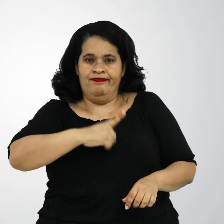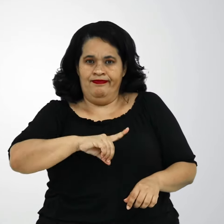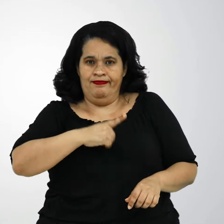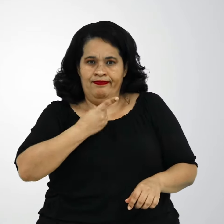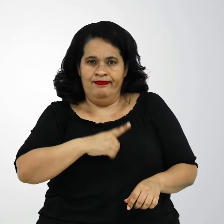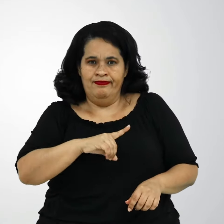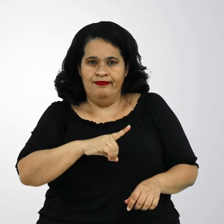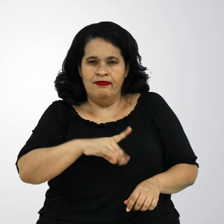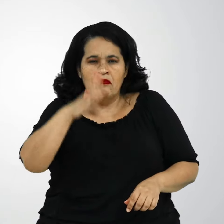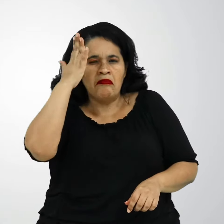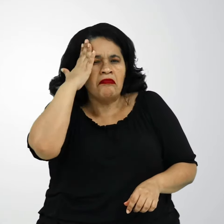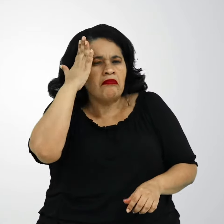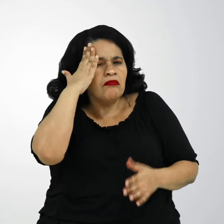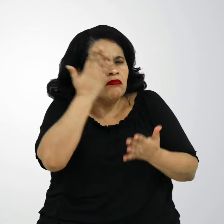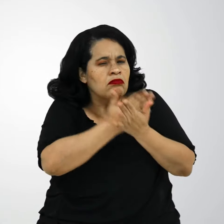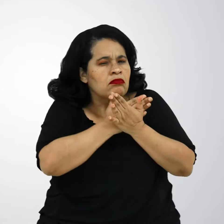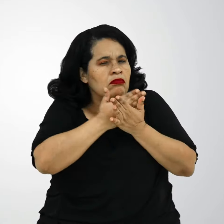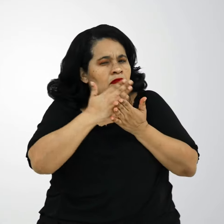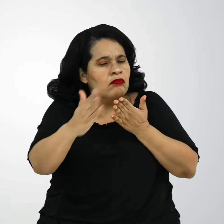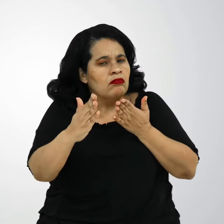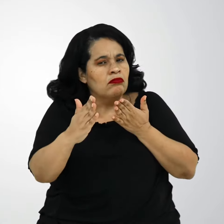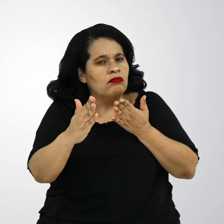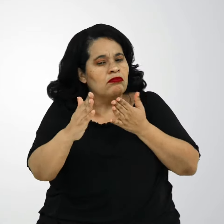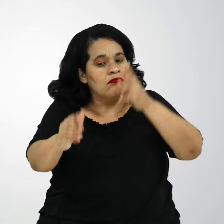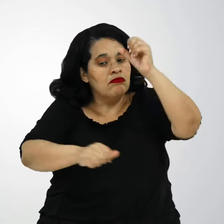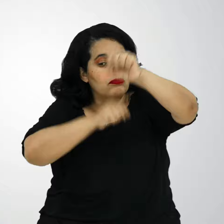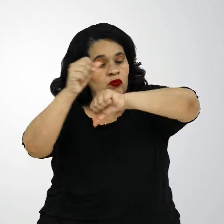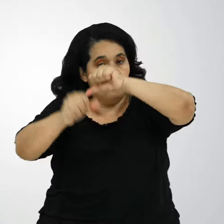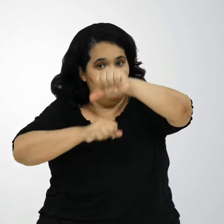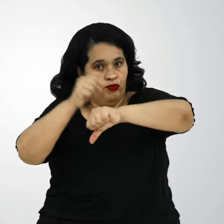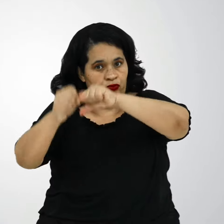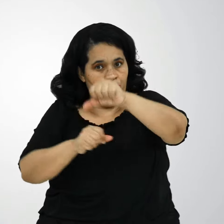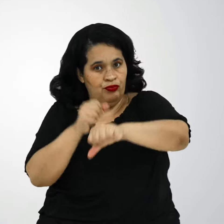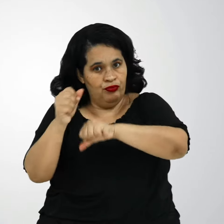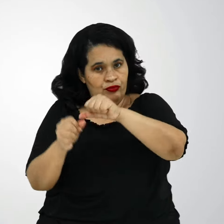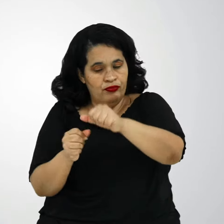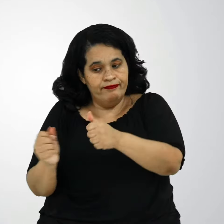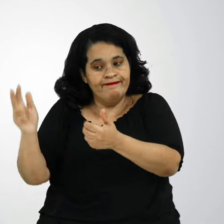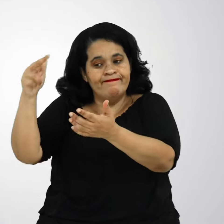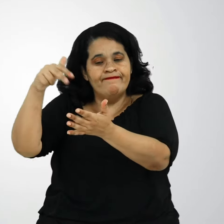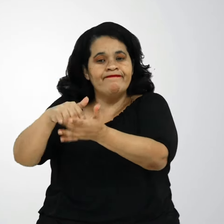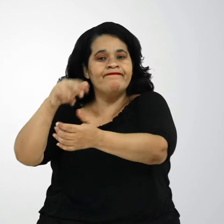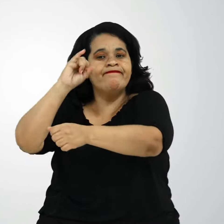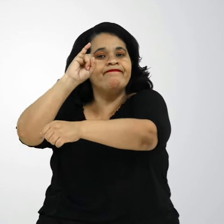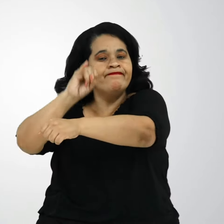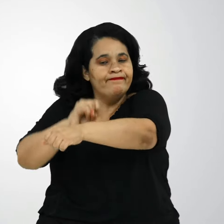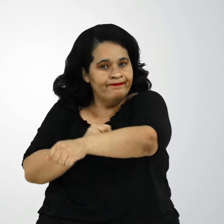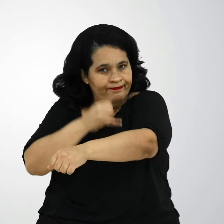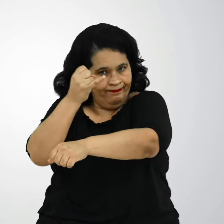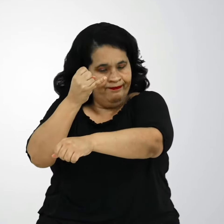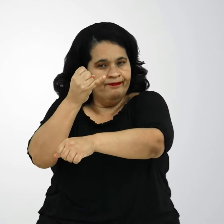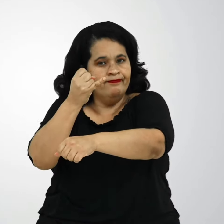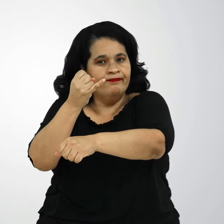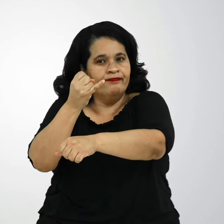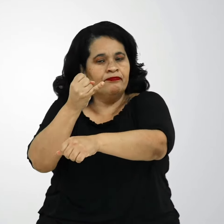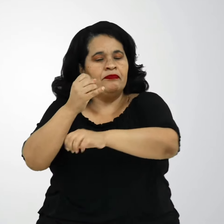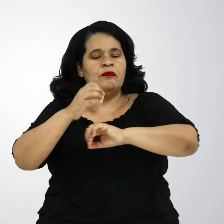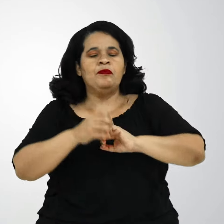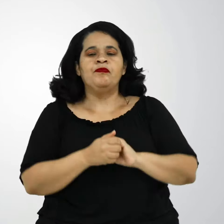para Jerusalém, reconstrói a cidade e retoma, vai ter um rei agora, na visão de Daniel. E